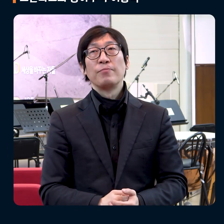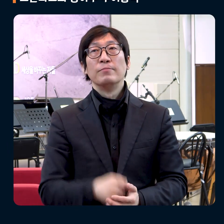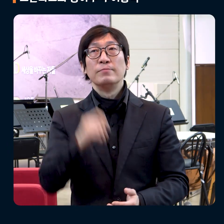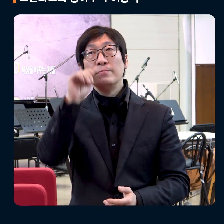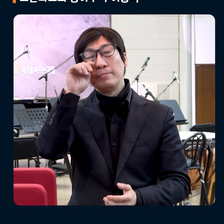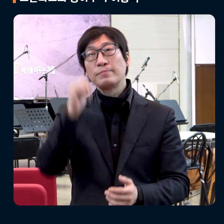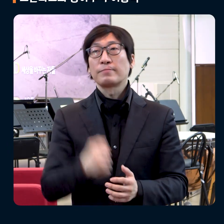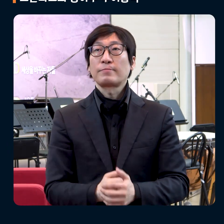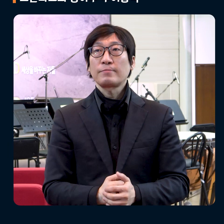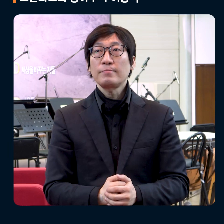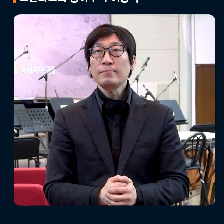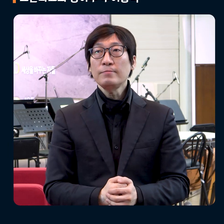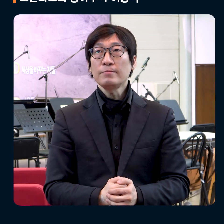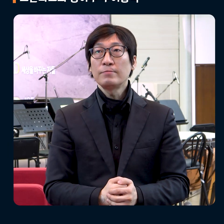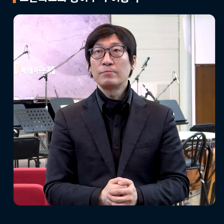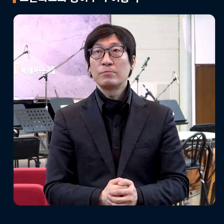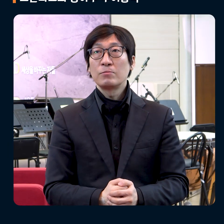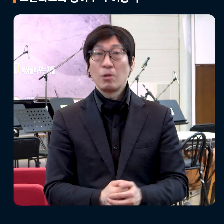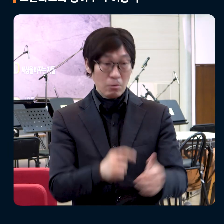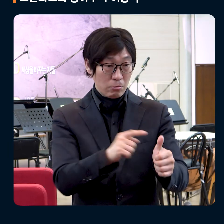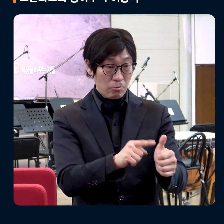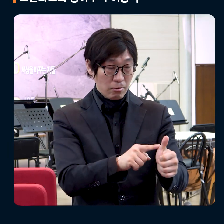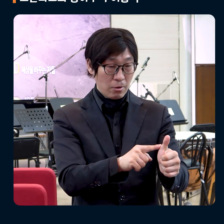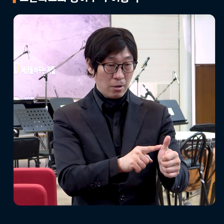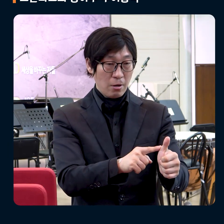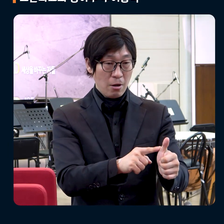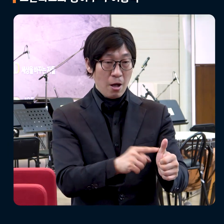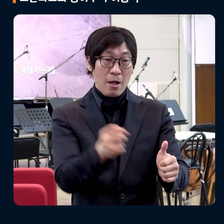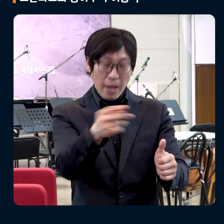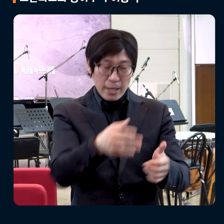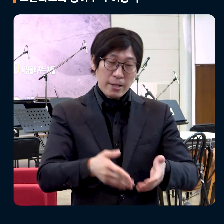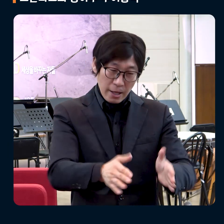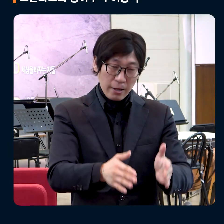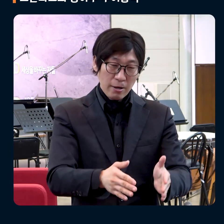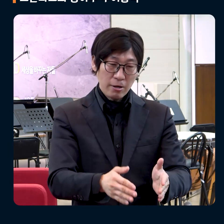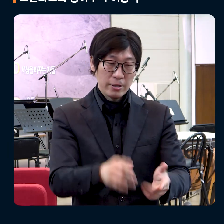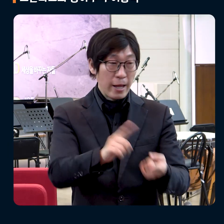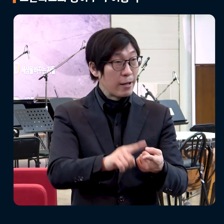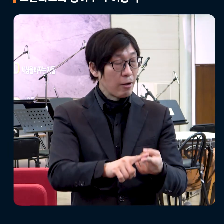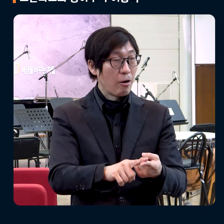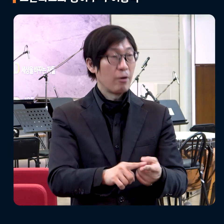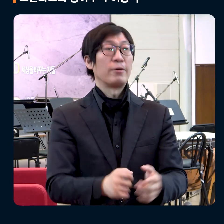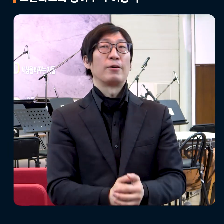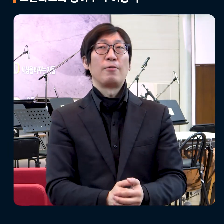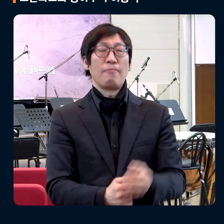많이 있습니다. 이렇게 니고데모에게 거듭남에 대해서